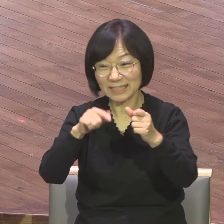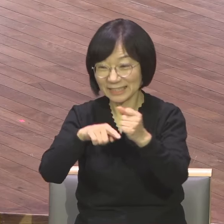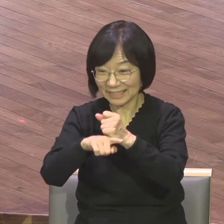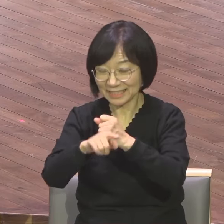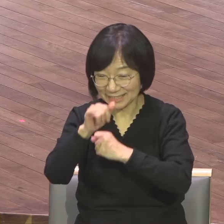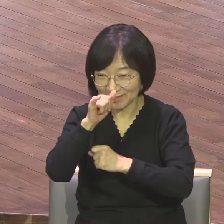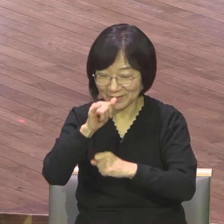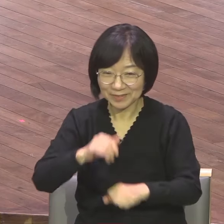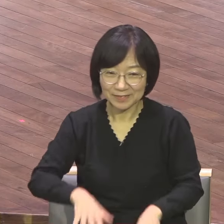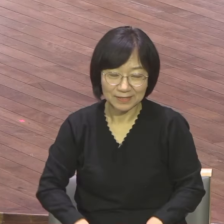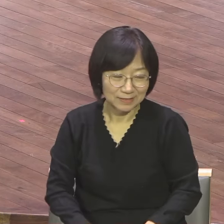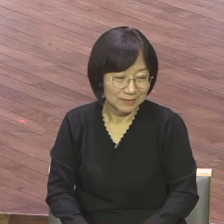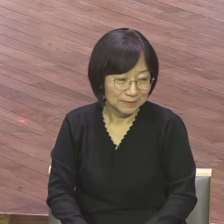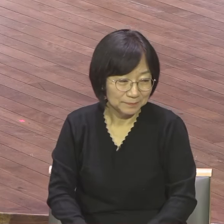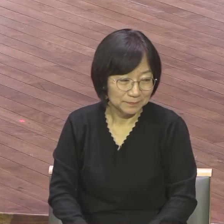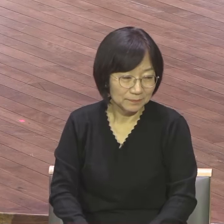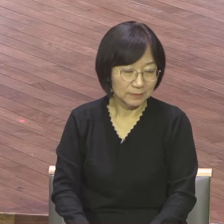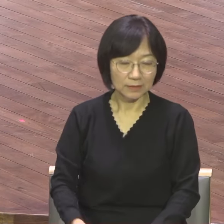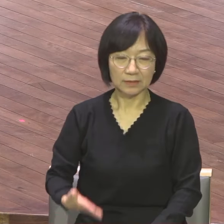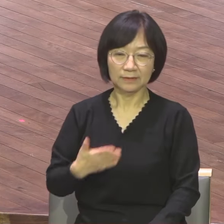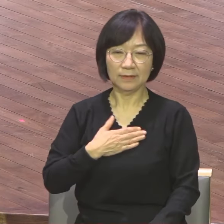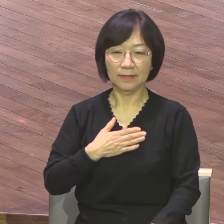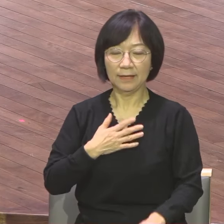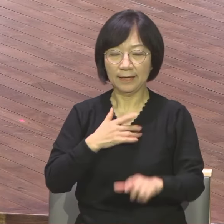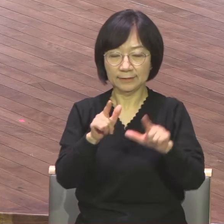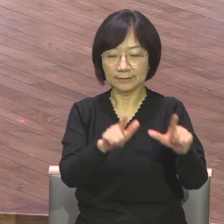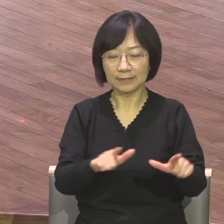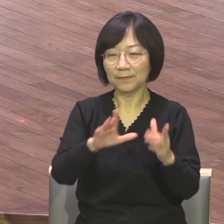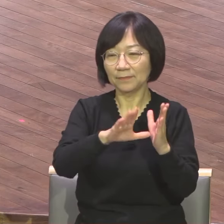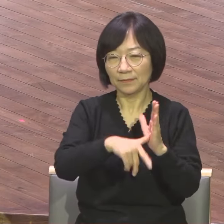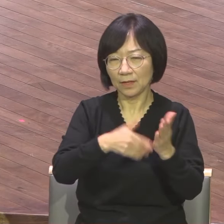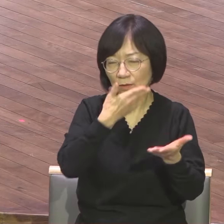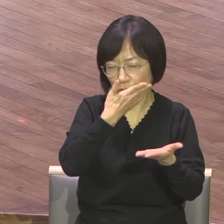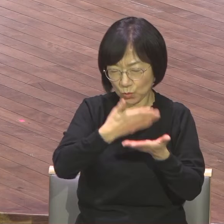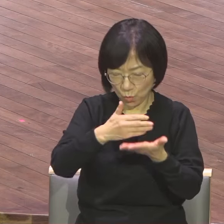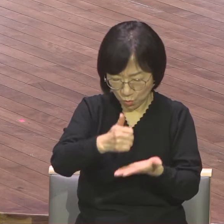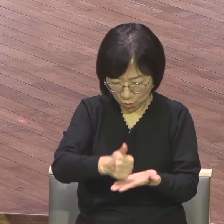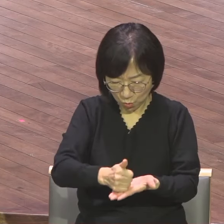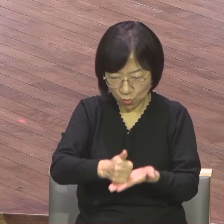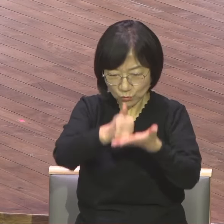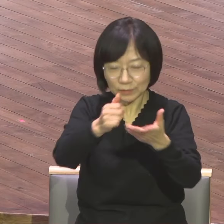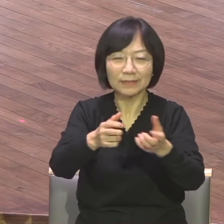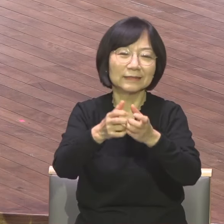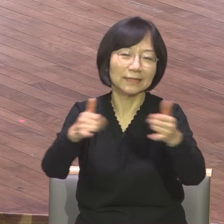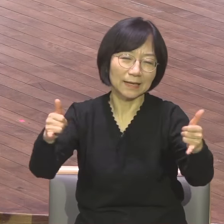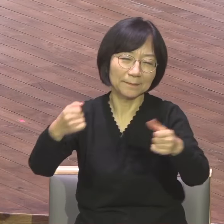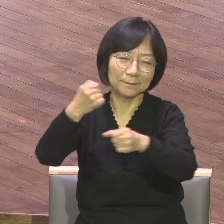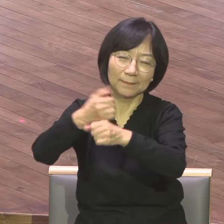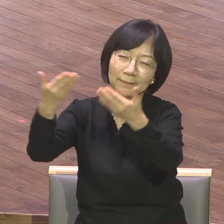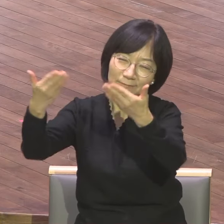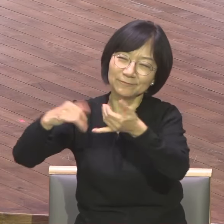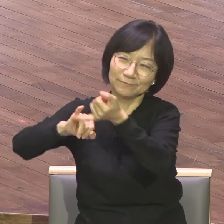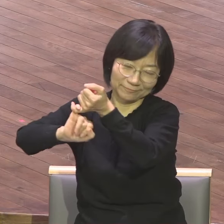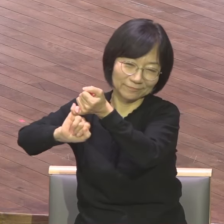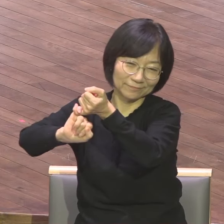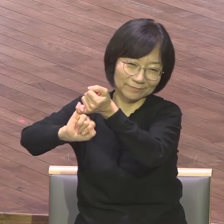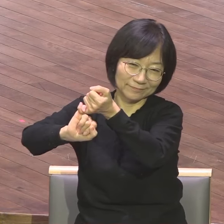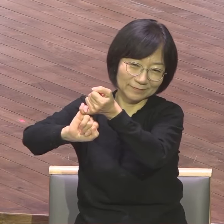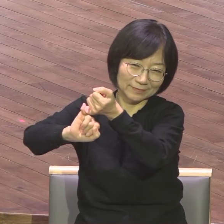한마디로 표현하면 삶 속에 존귀한 자 존재로 만들어주겠다. 존귀한